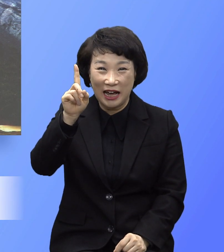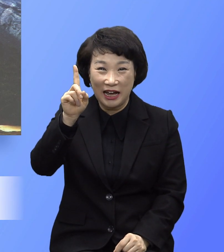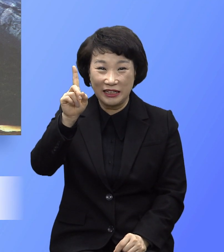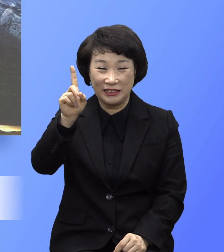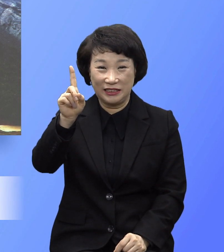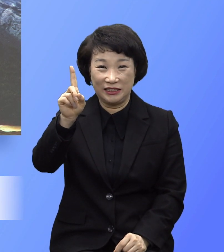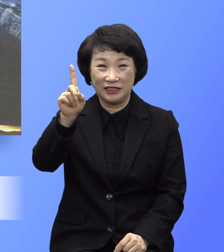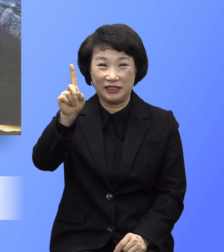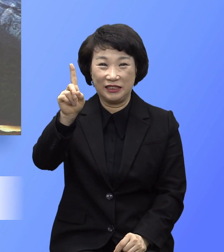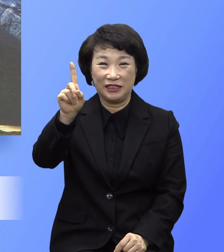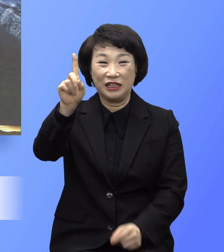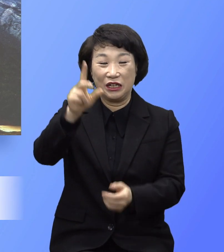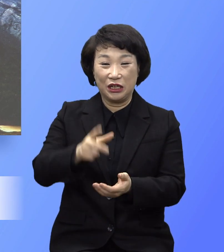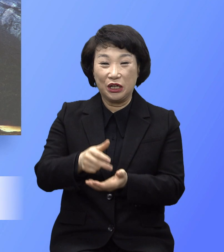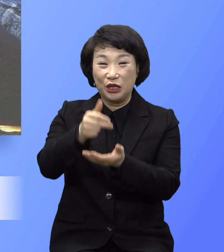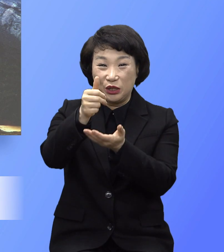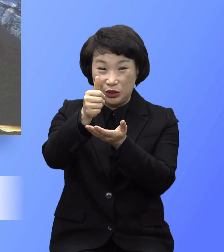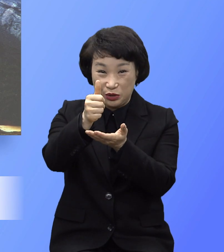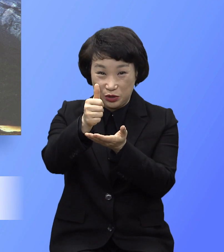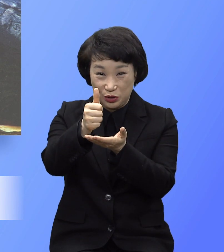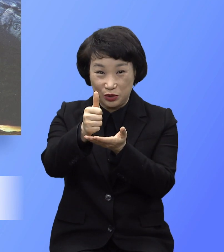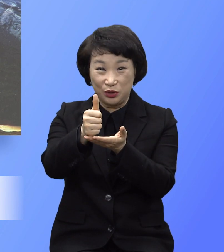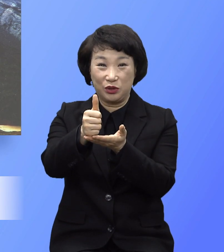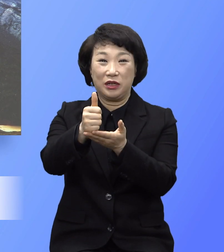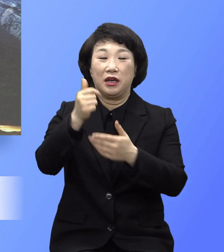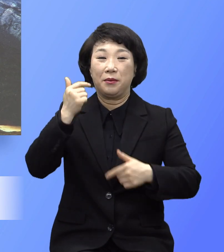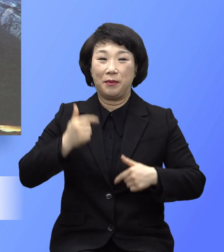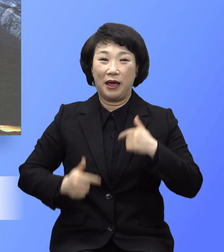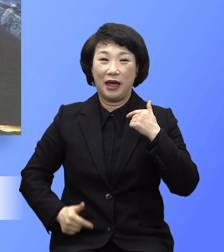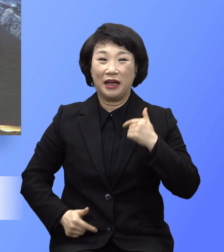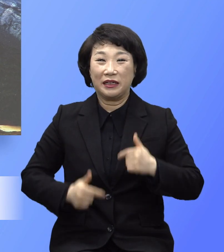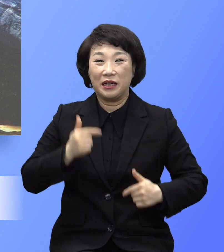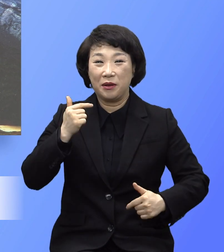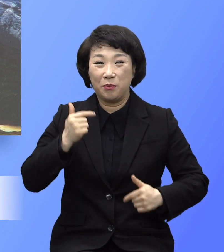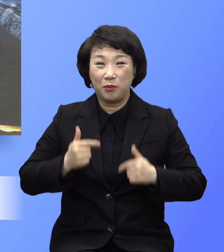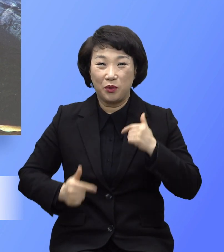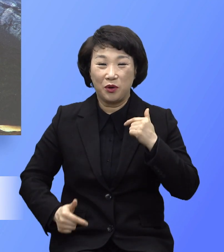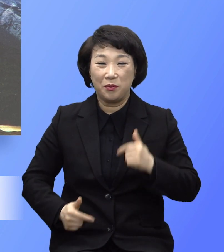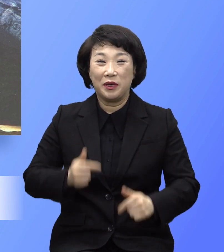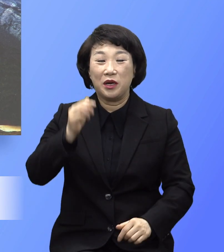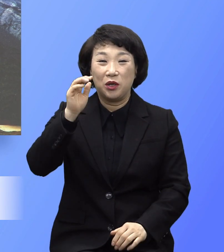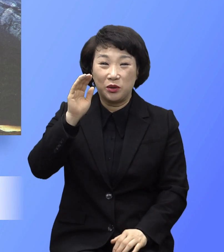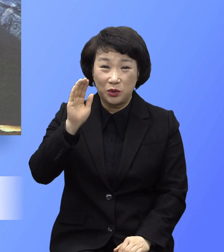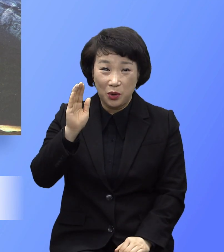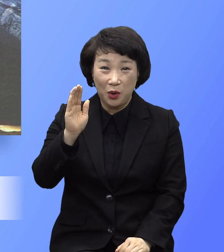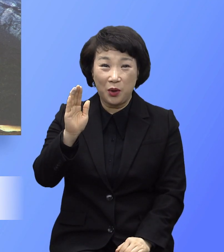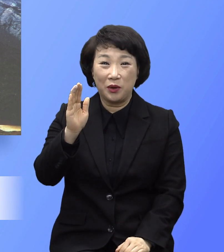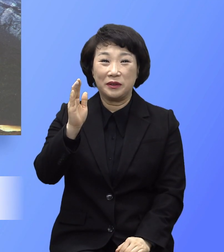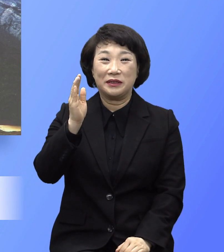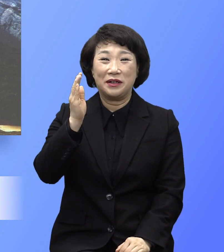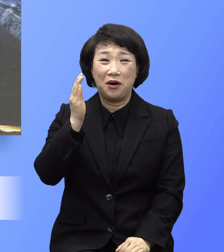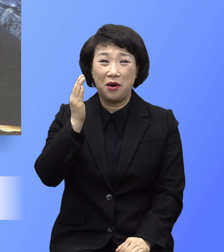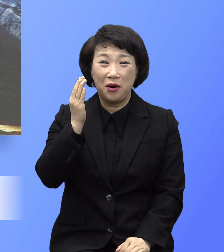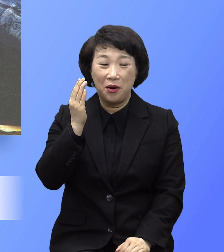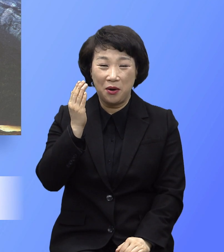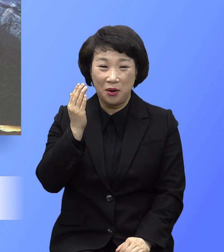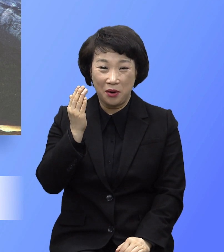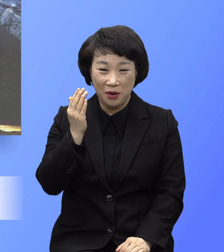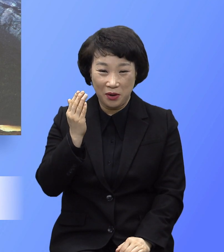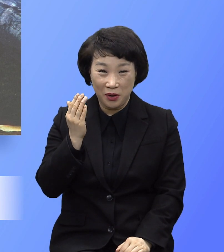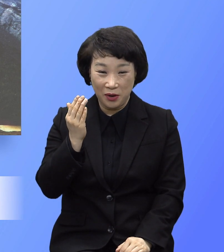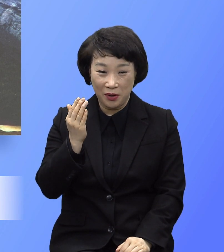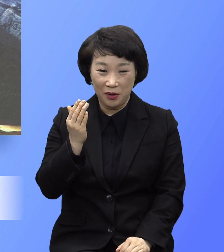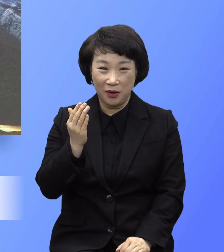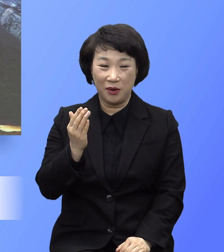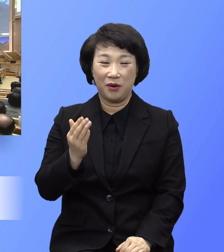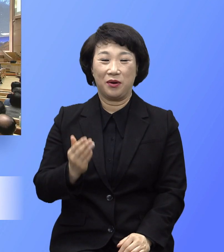한 가지 주님의 기쁨이 되는 것